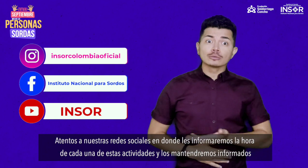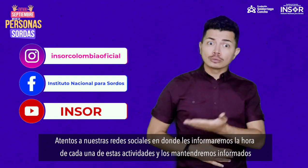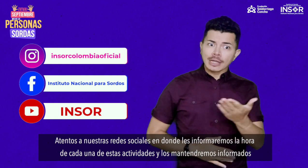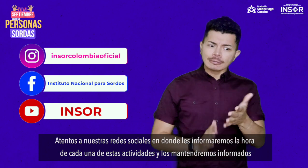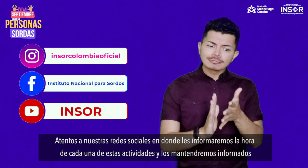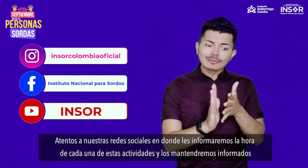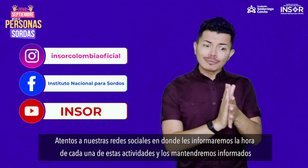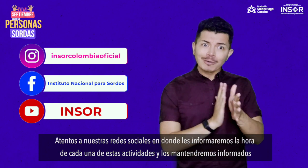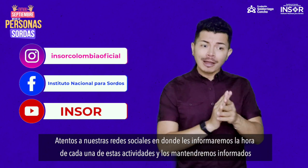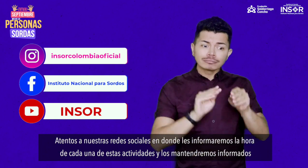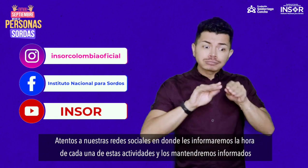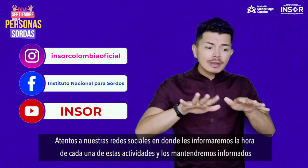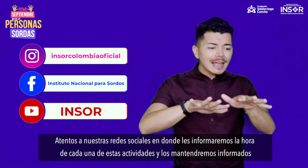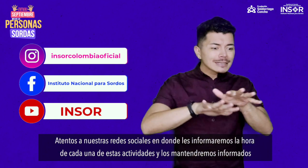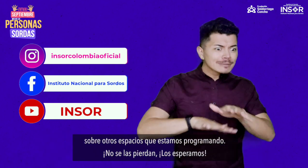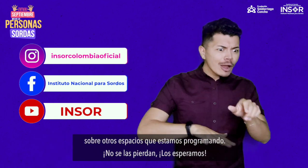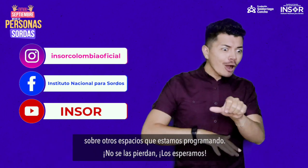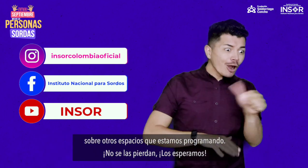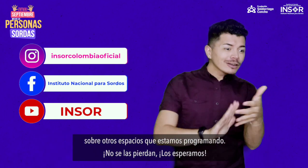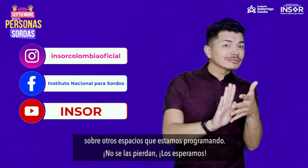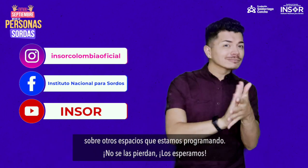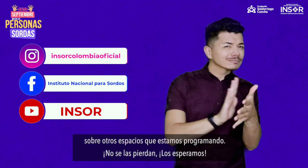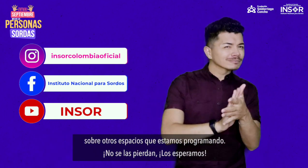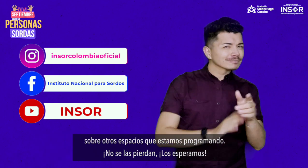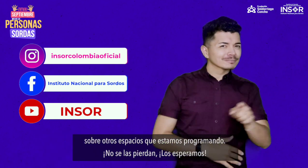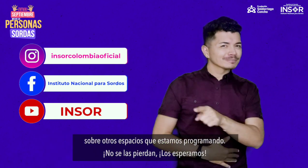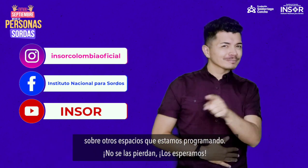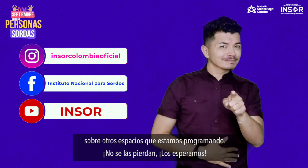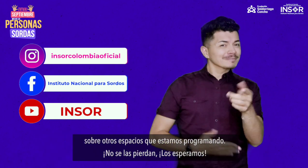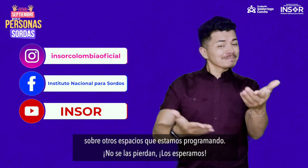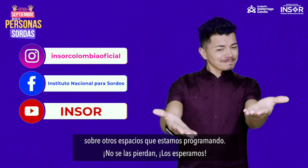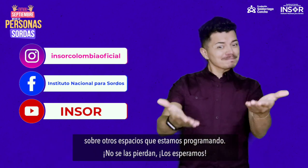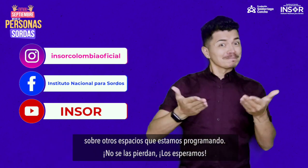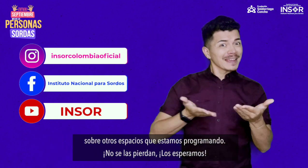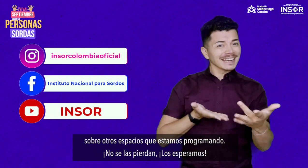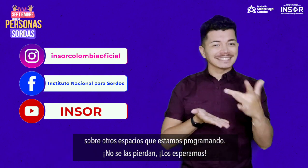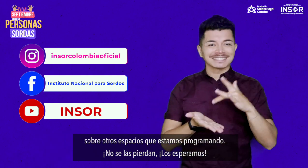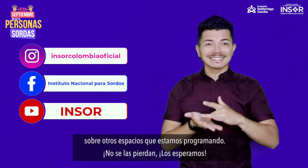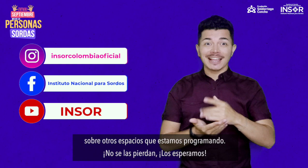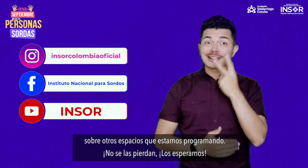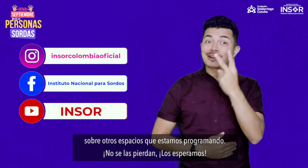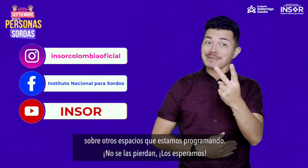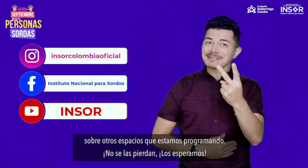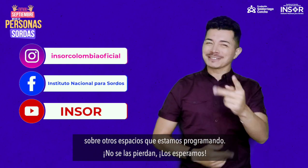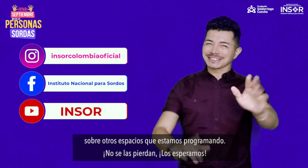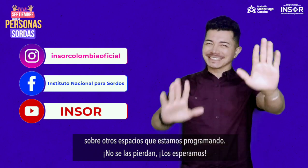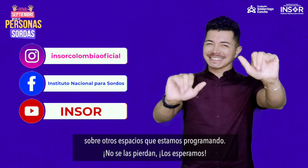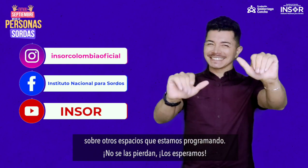Y los mantendremos informados sobre espacios que estamos programando. No se las pierdan. Los esperamos.